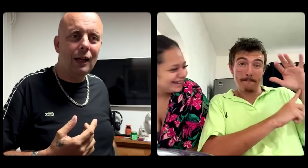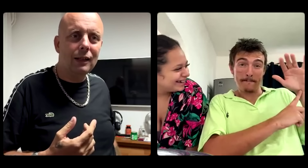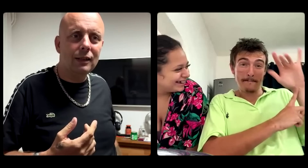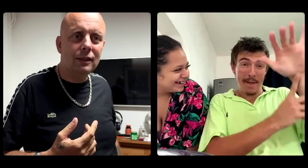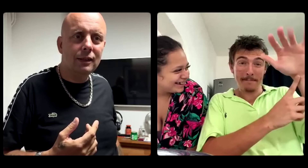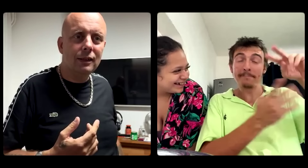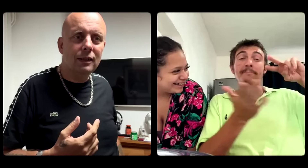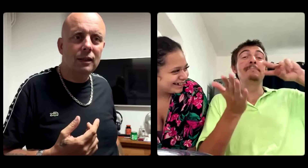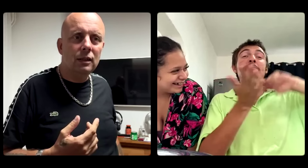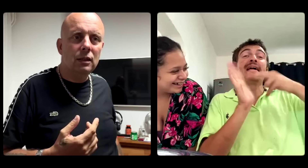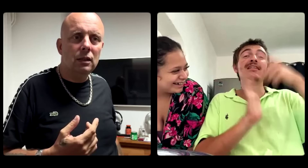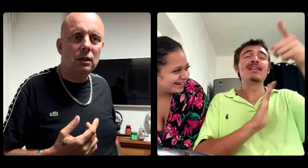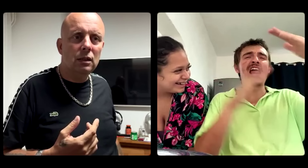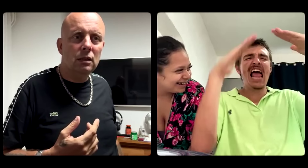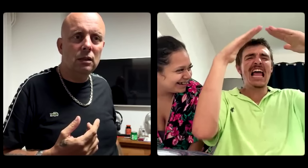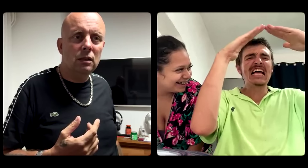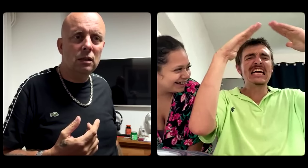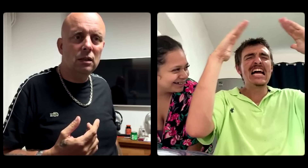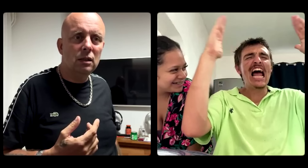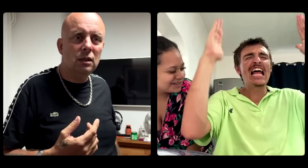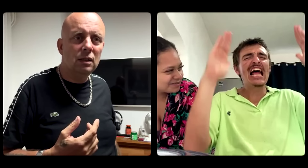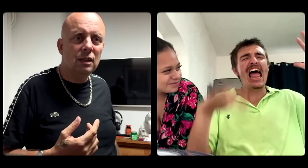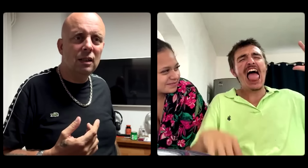Een favoriete lijst krijgen.